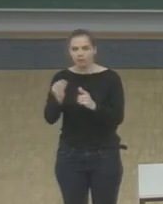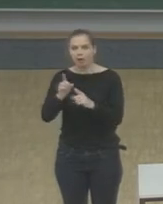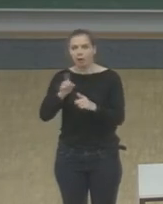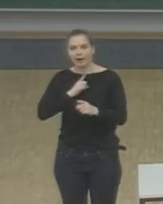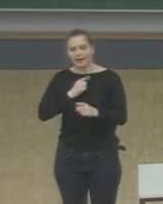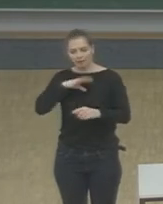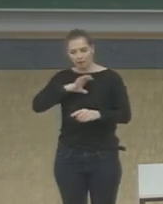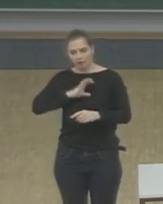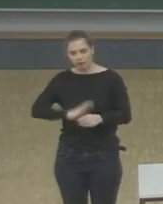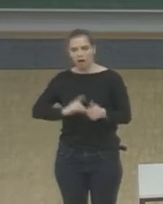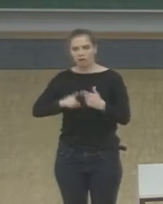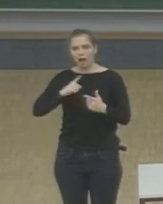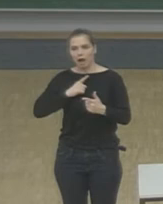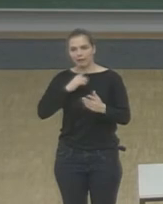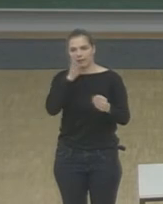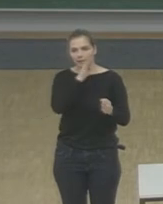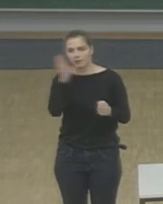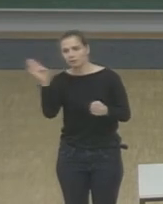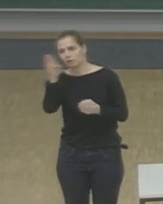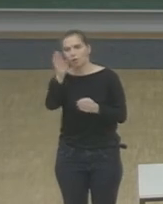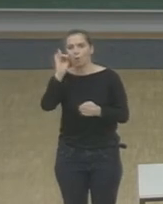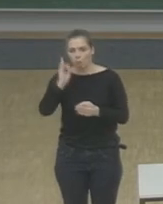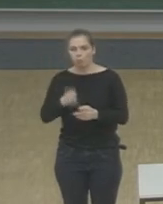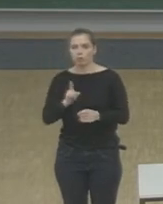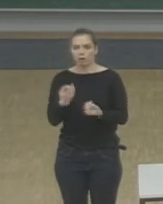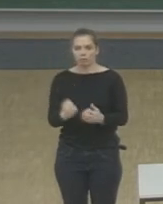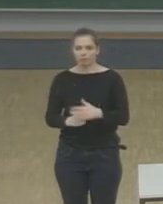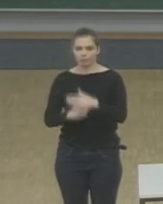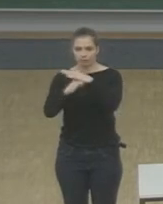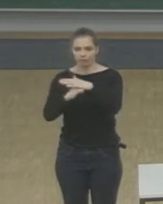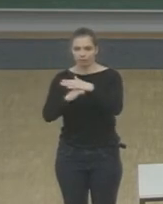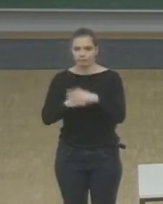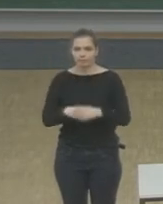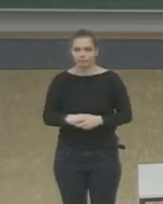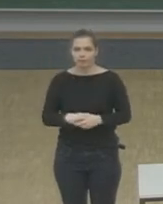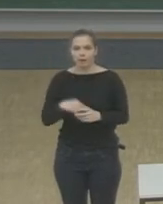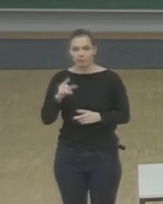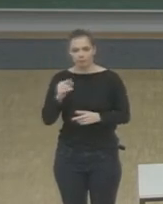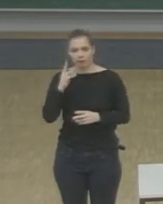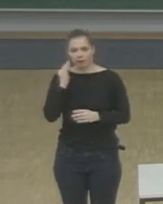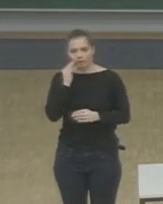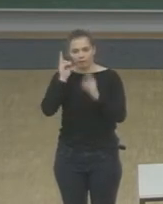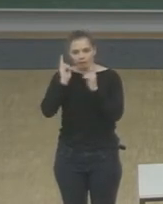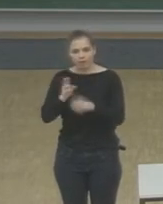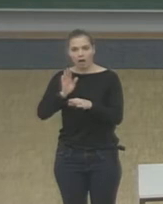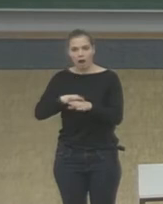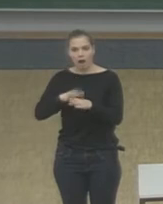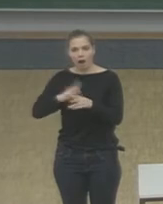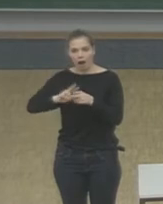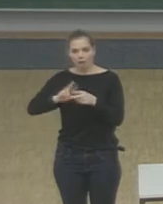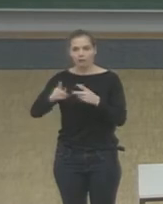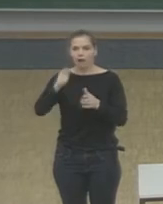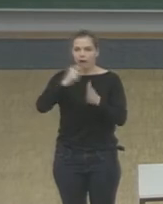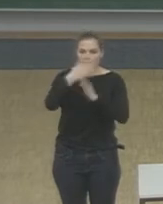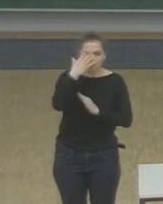des Charakters, die keinem fehlen darf. Jeder ist offenbar nur dann ein guter Handwerker, Kaufmann, Soldat